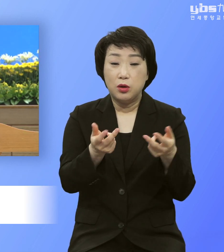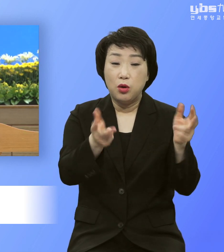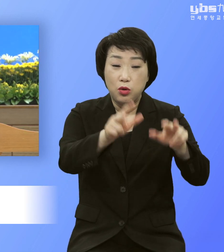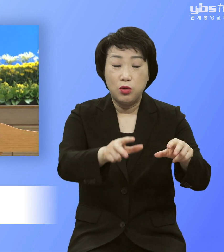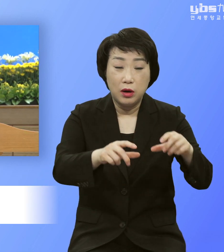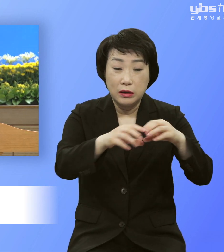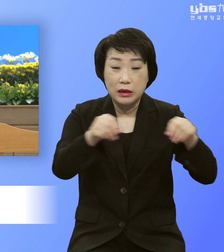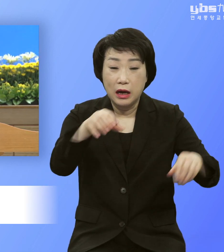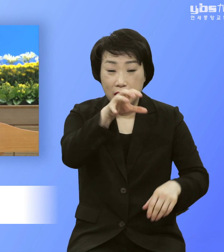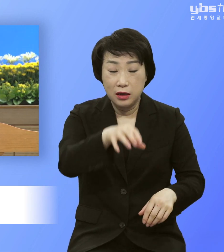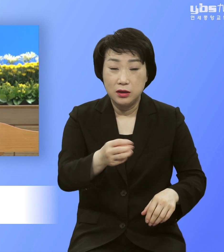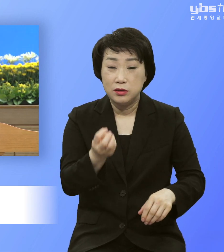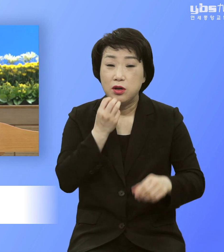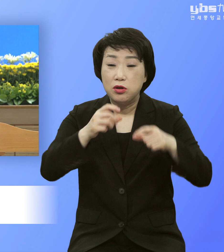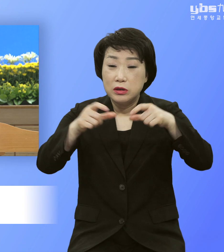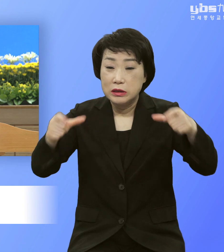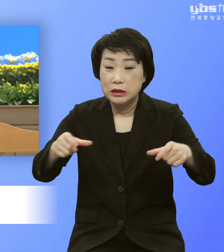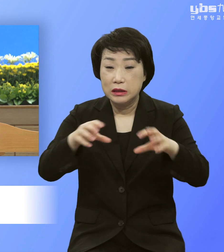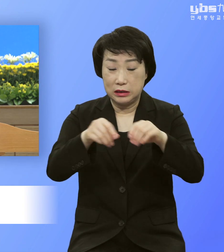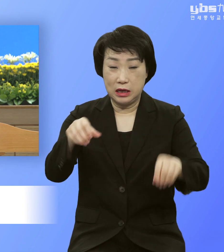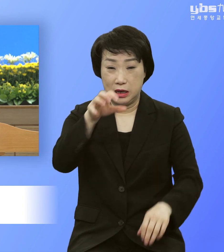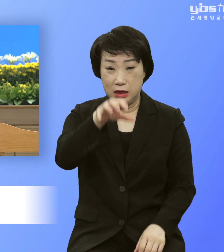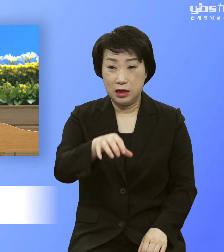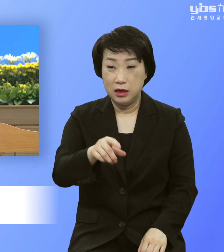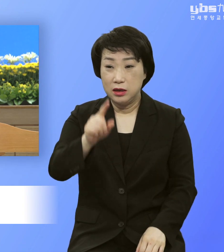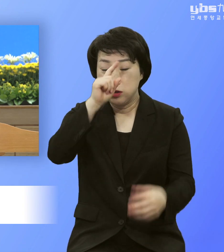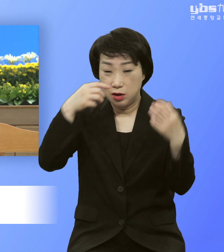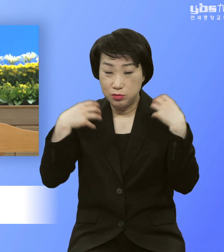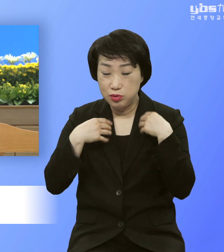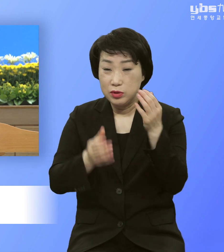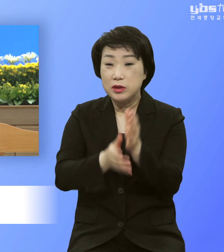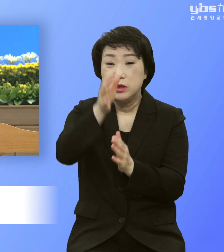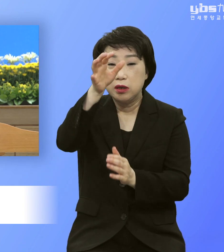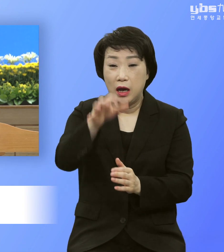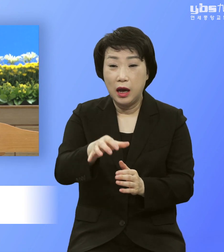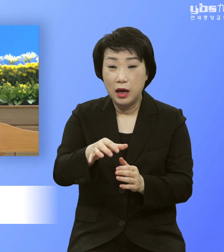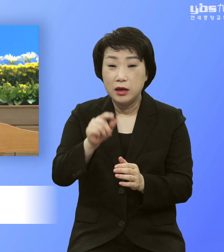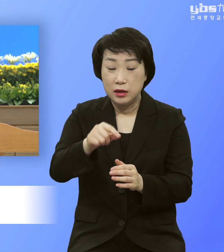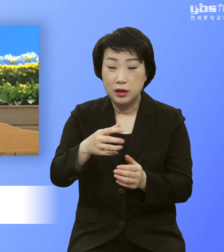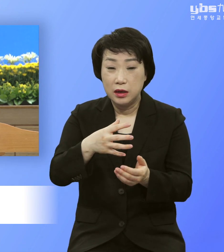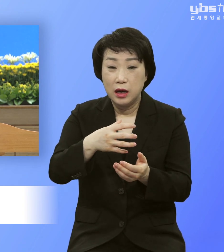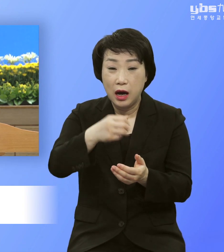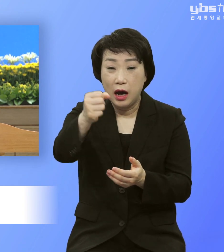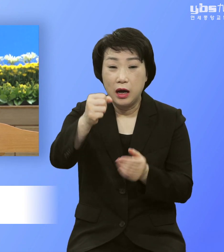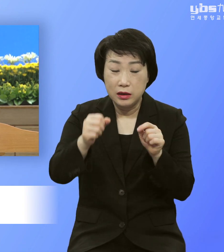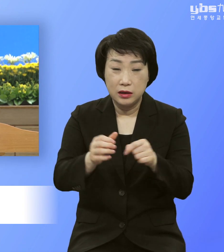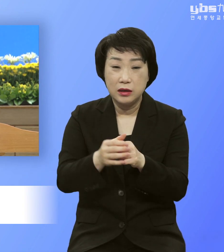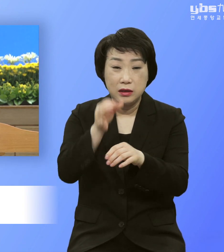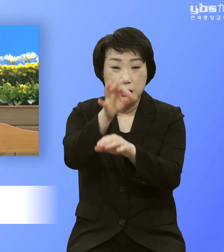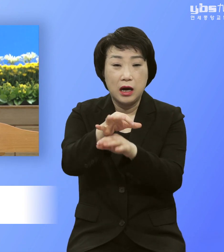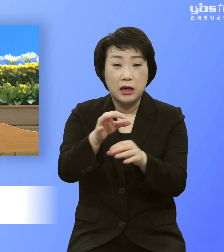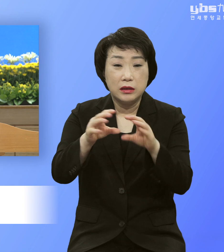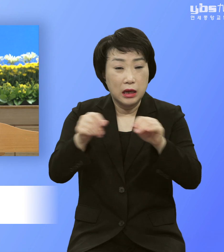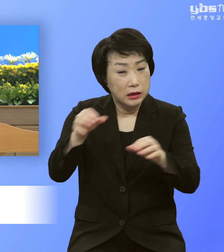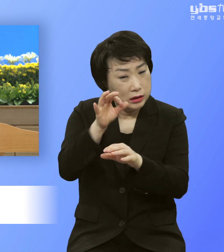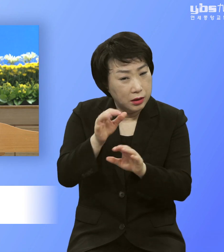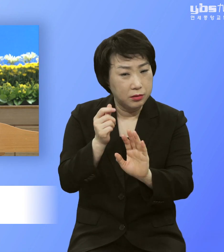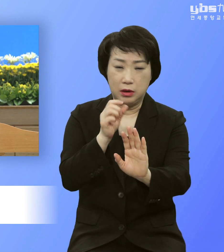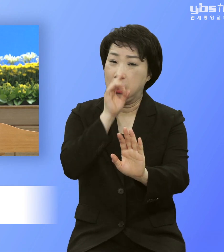공원부지나 수도용지나 국가나 시가 수용할 수 있는 부지를 사면 안